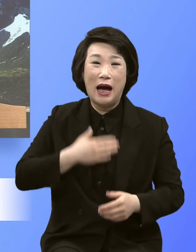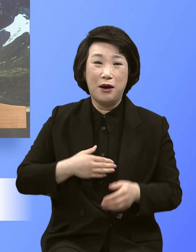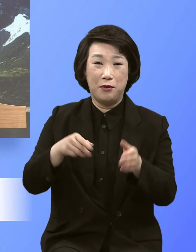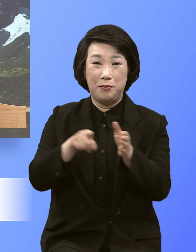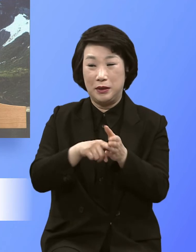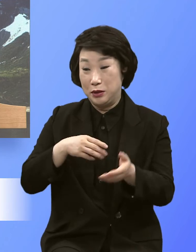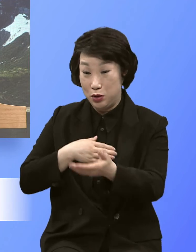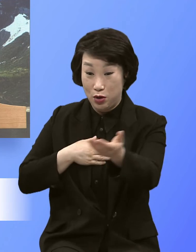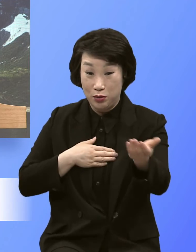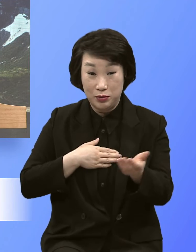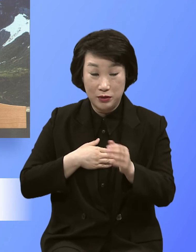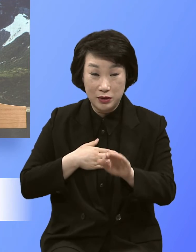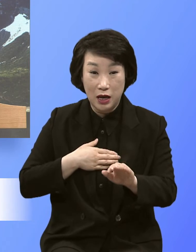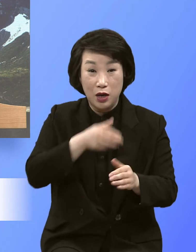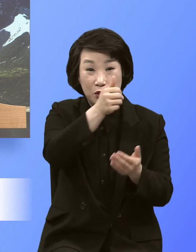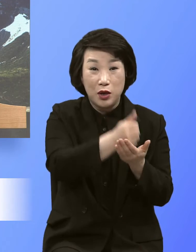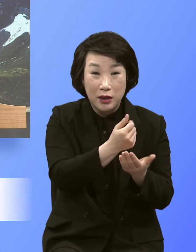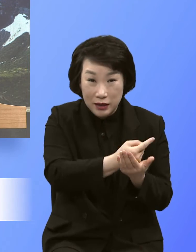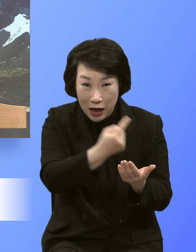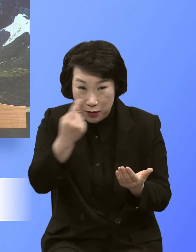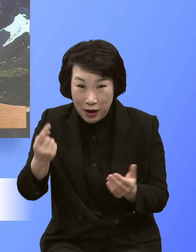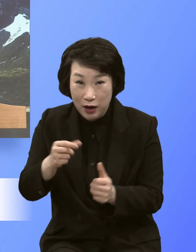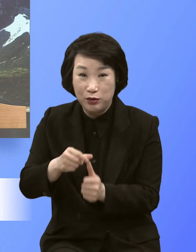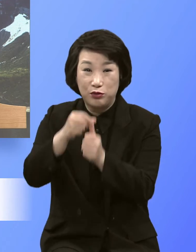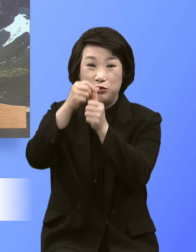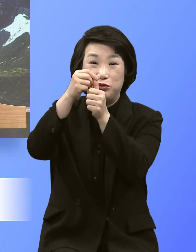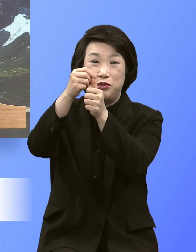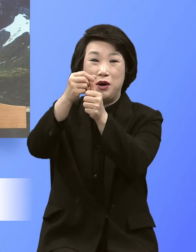믿는 자는 죄에서 구원받아서